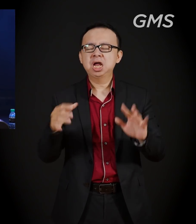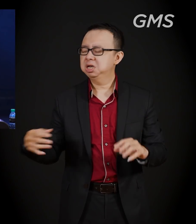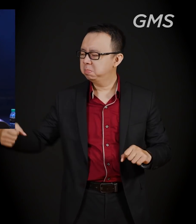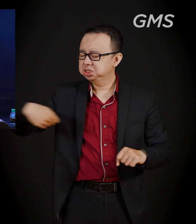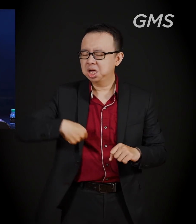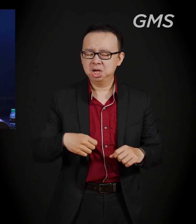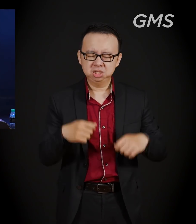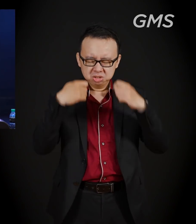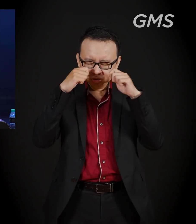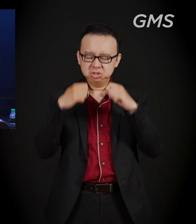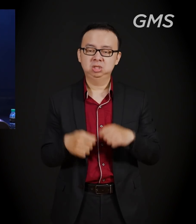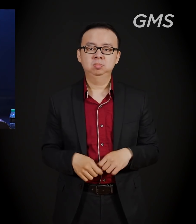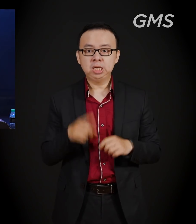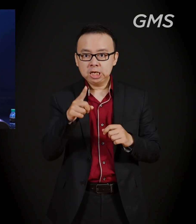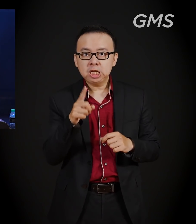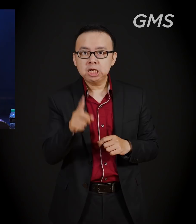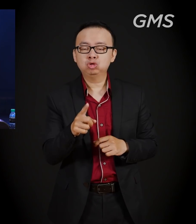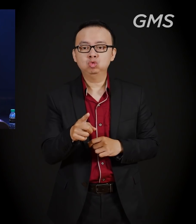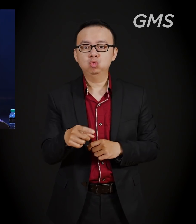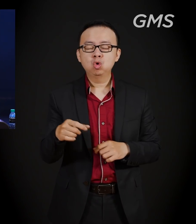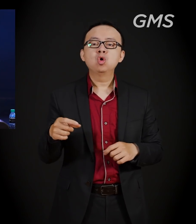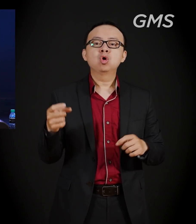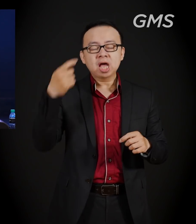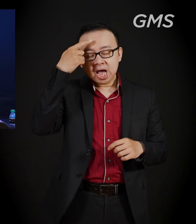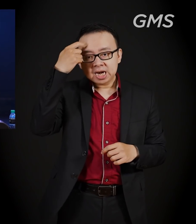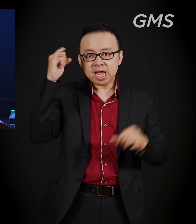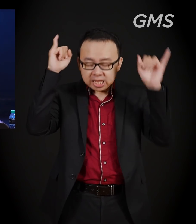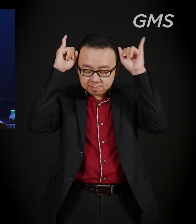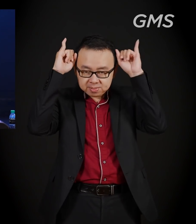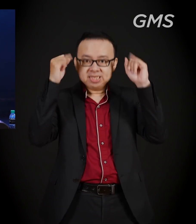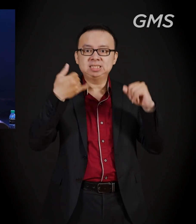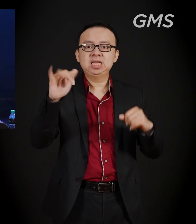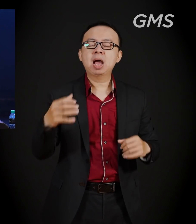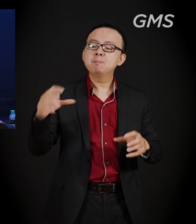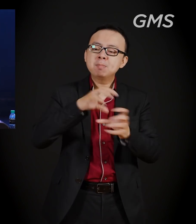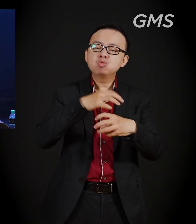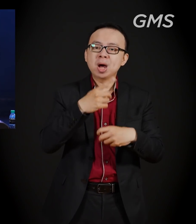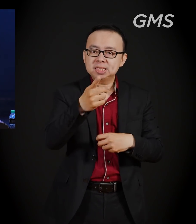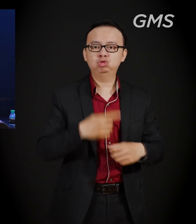Saudaraku yang kasih dalam Tuhan, iblis senang dalam kondisi unanswered.